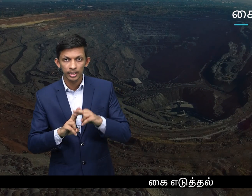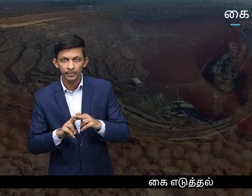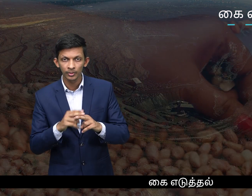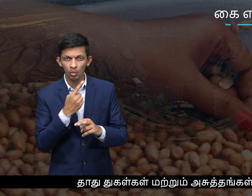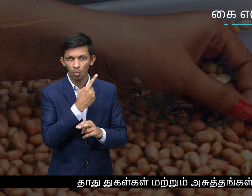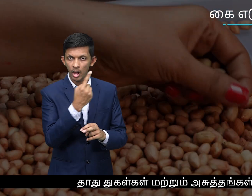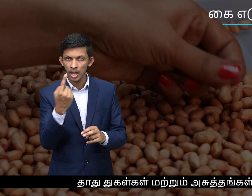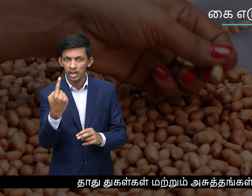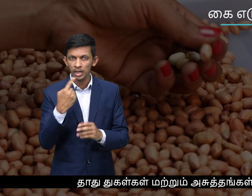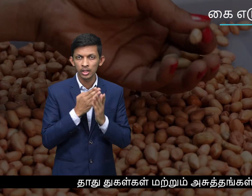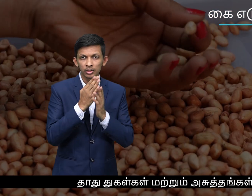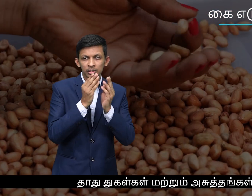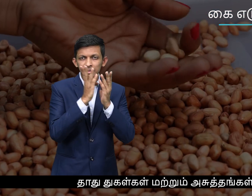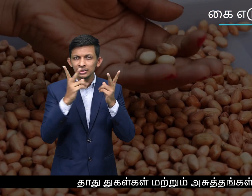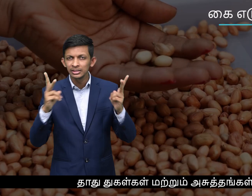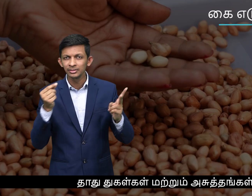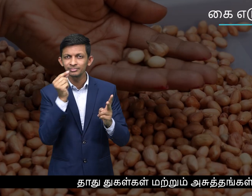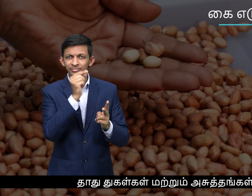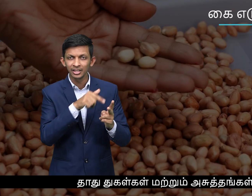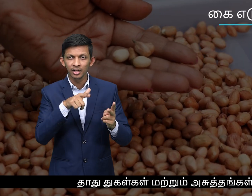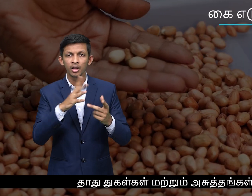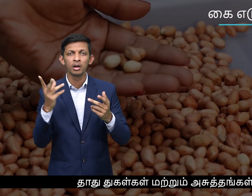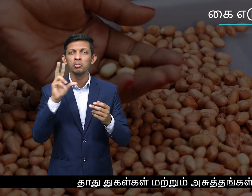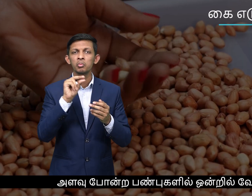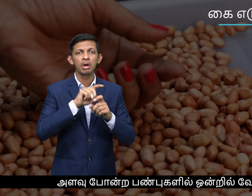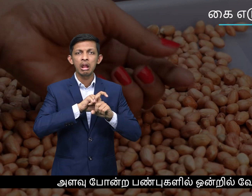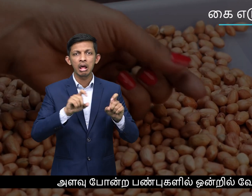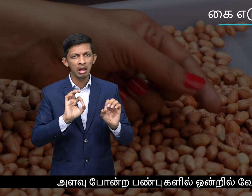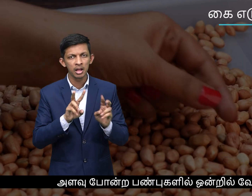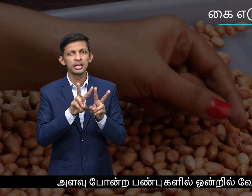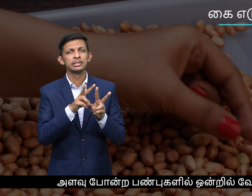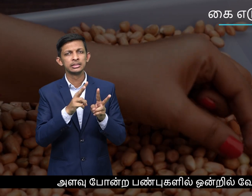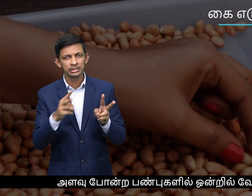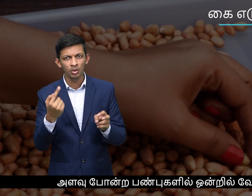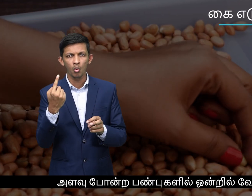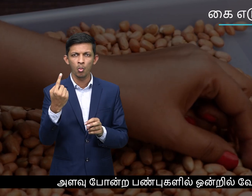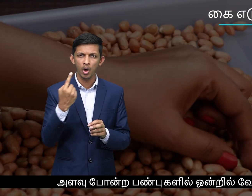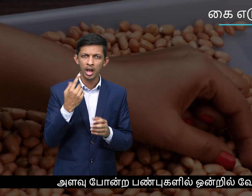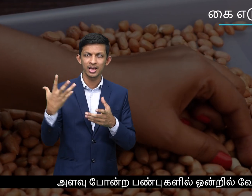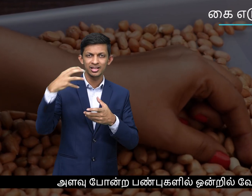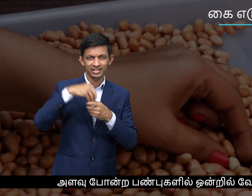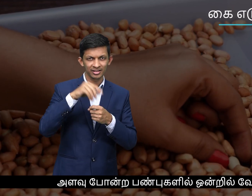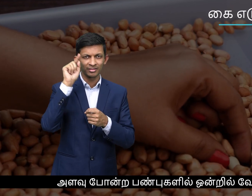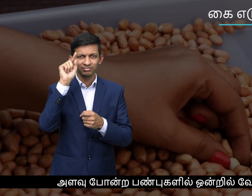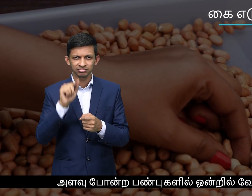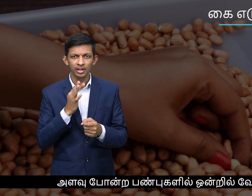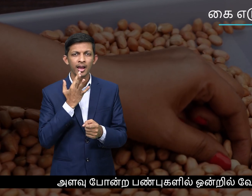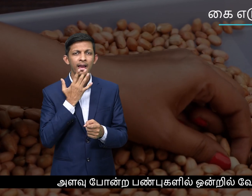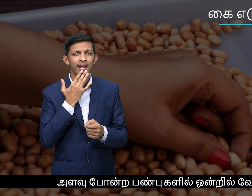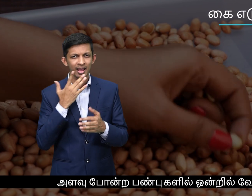கையெடுத்தல். தாது துகள்கள் மற்றும் அசுத்தங்கள் நிறம், அளவு போன்ற பண்புகளில் ஒன்றில்